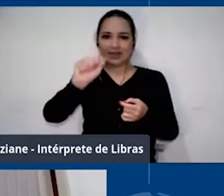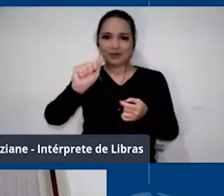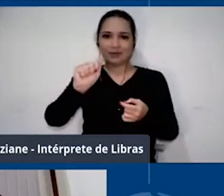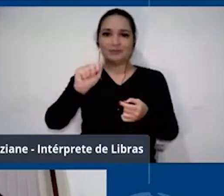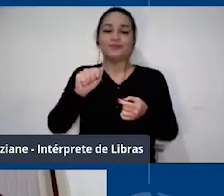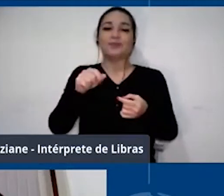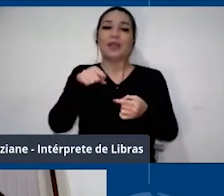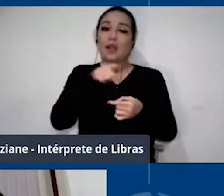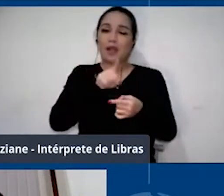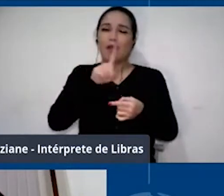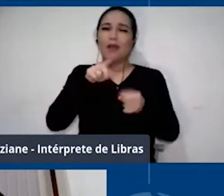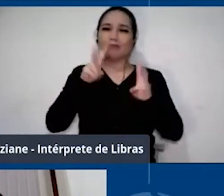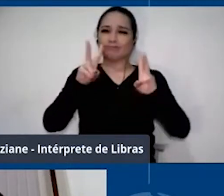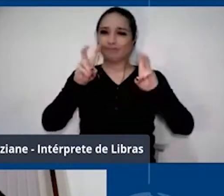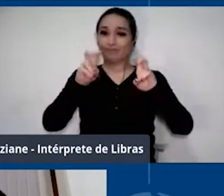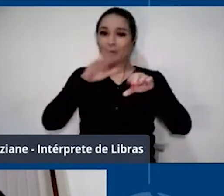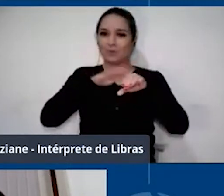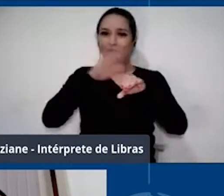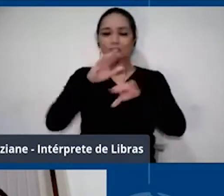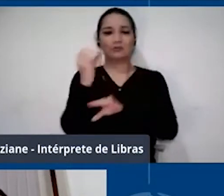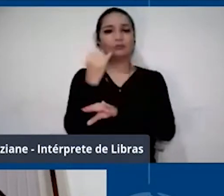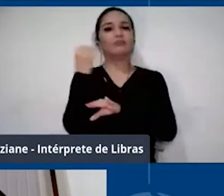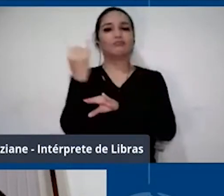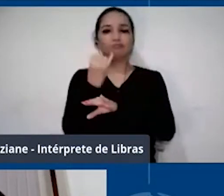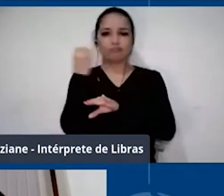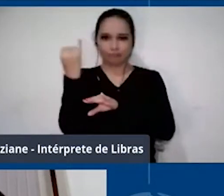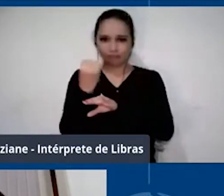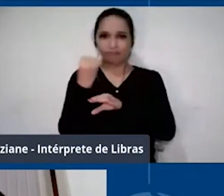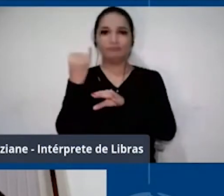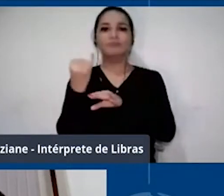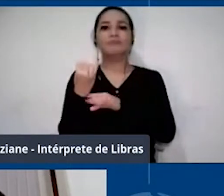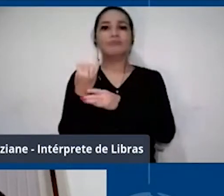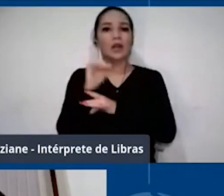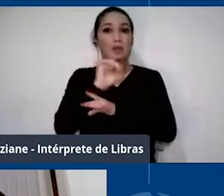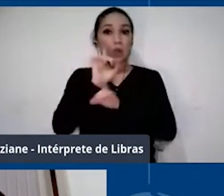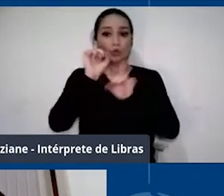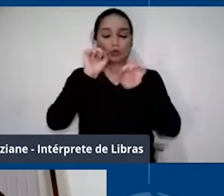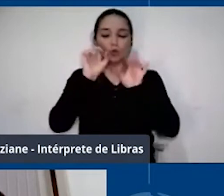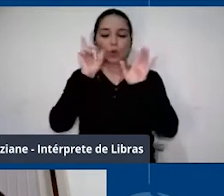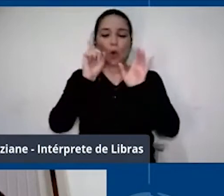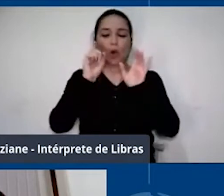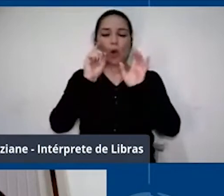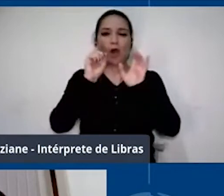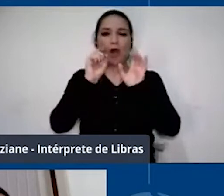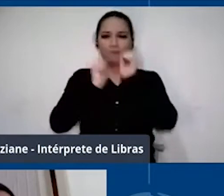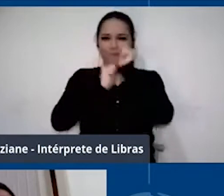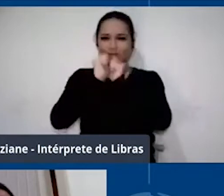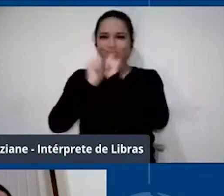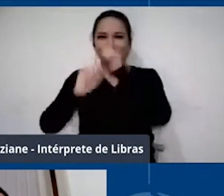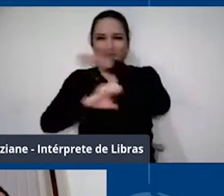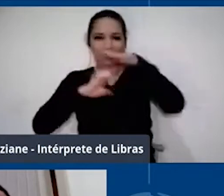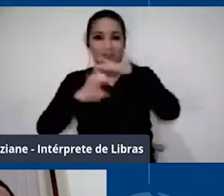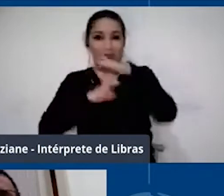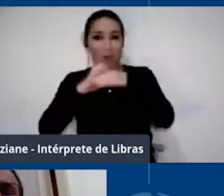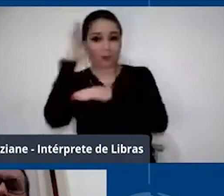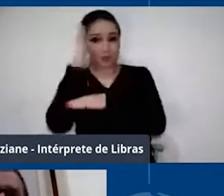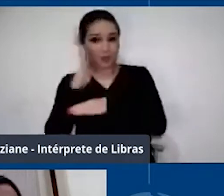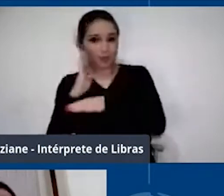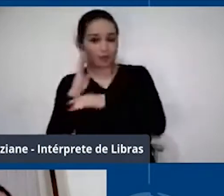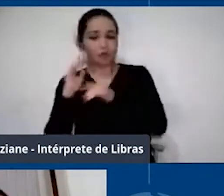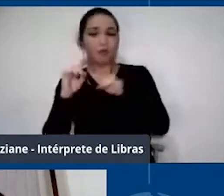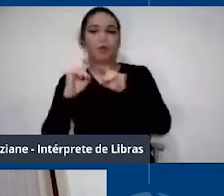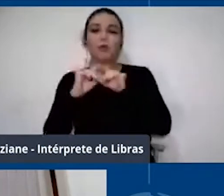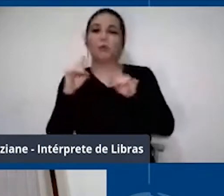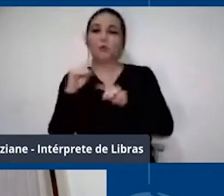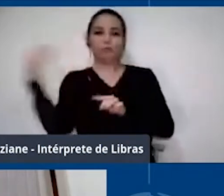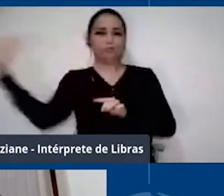é uma das pautas mais importantes, mais relevantes, não só para o empresário brasileiro, mas, como eu disse, também para o empresário que vem para o